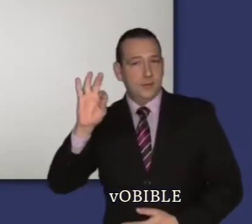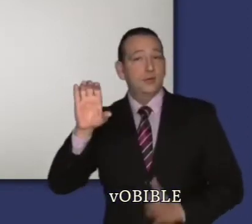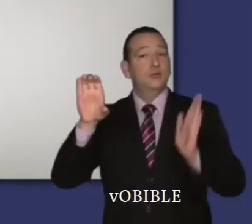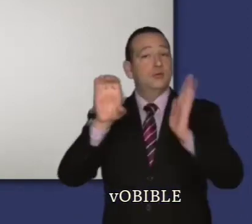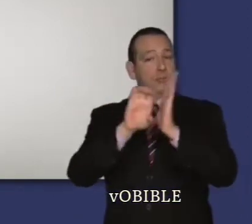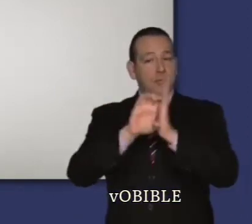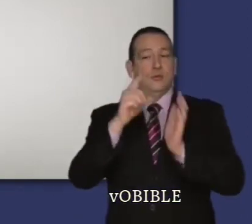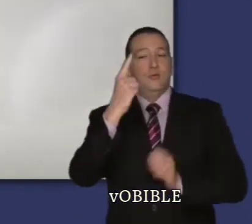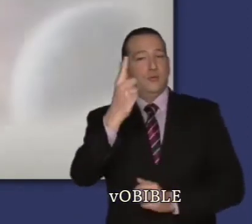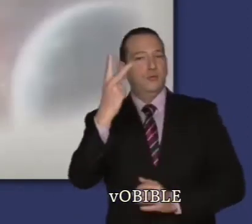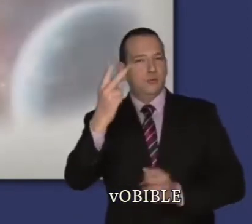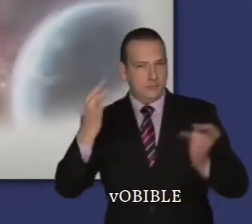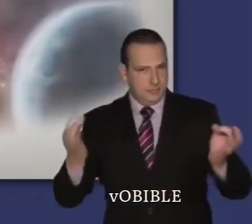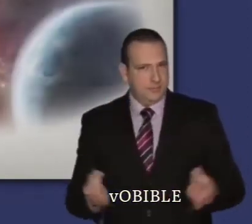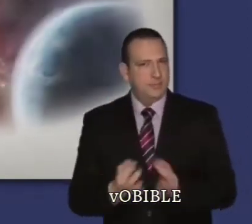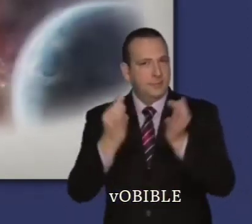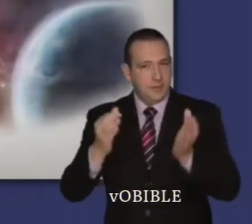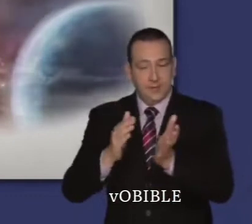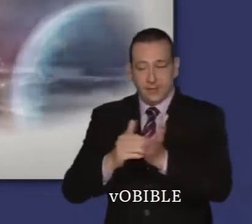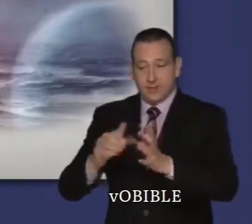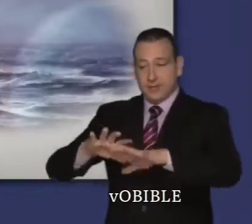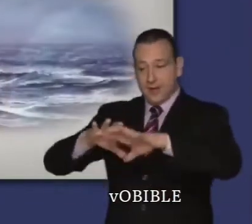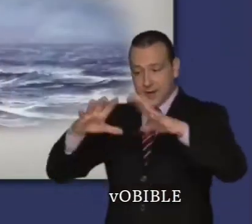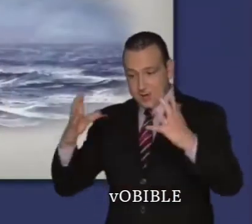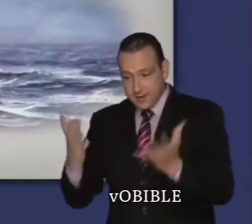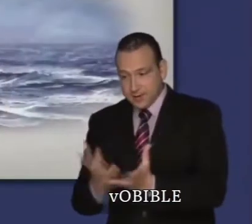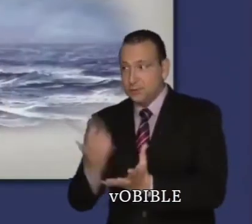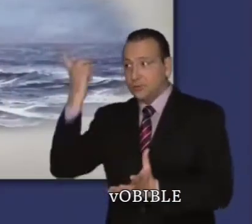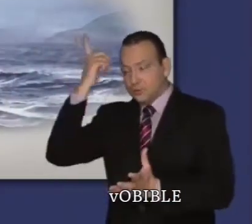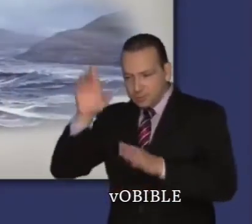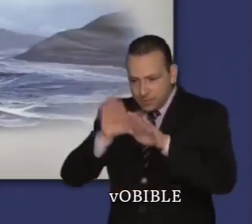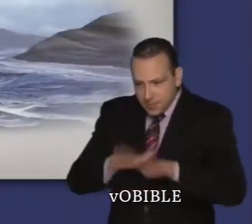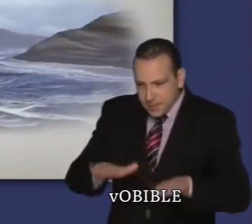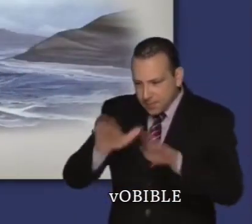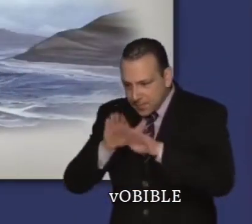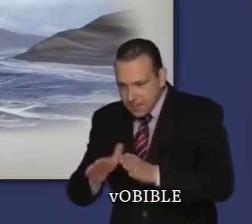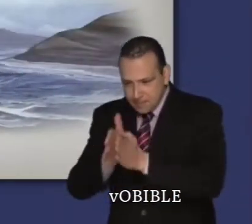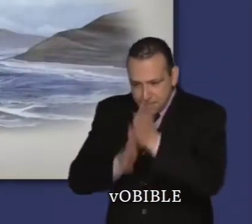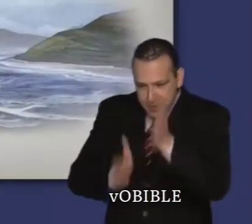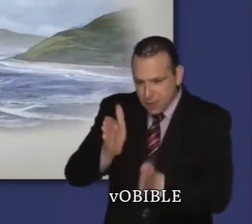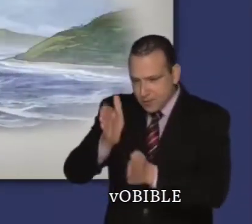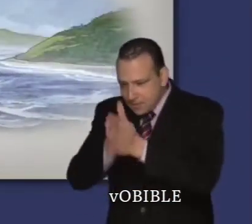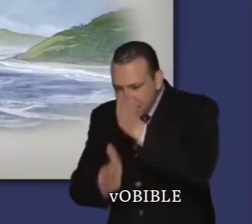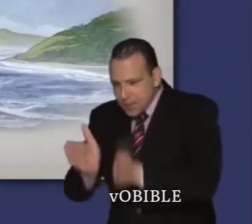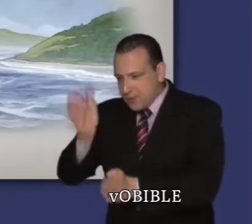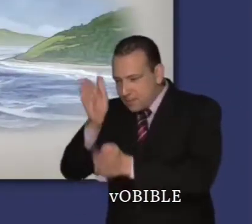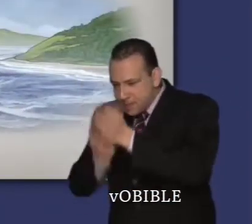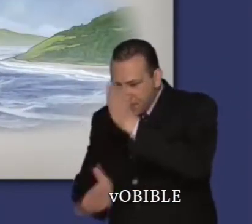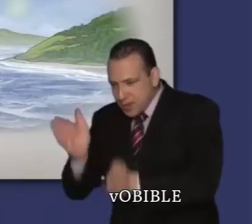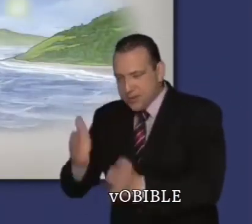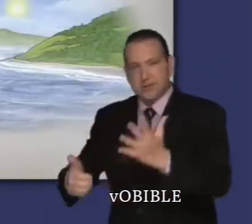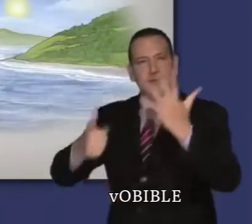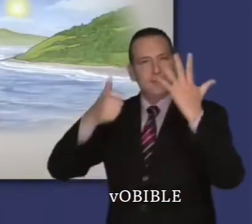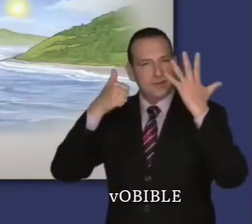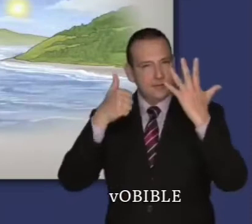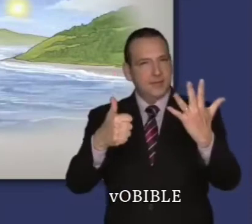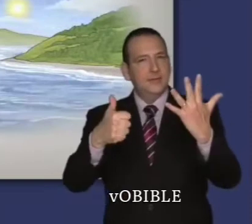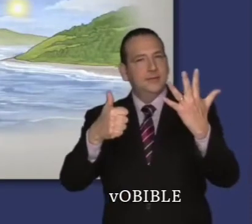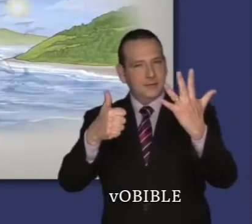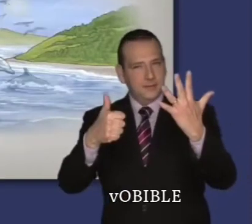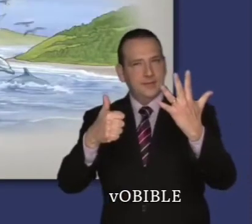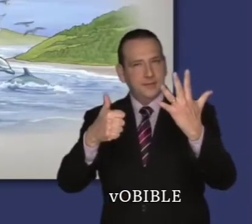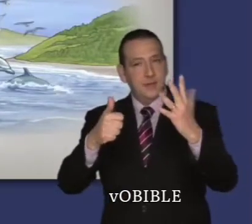Les chapitres 1 et 2 expliquent dans les grandes lignes comment Dieu, au cours de 6 périodes appelées jours, a préparé la terre pour